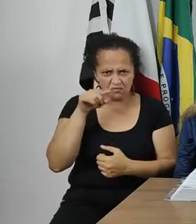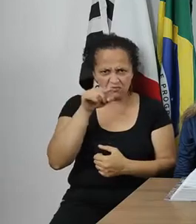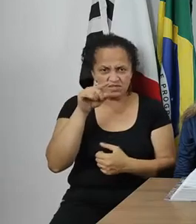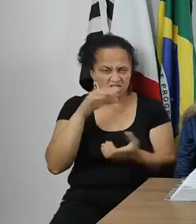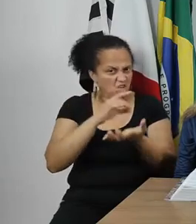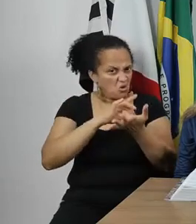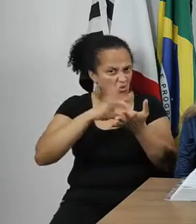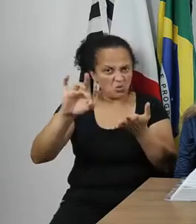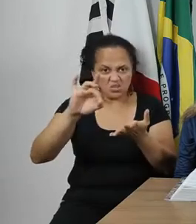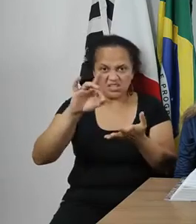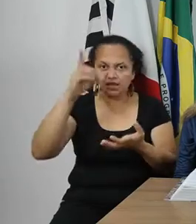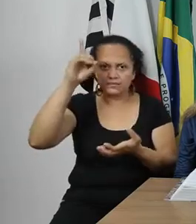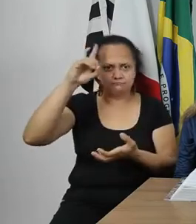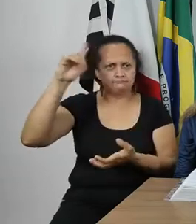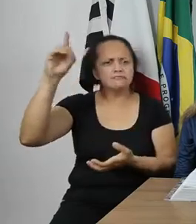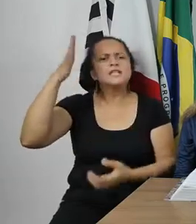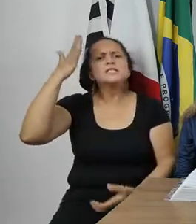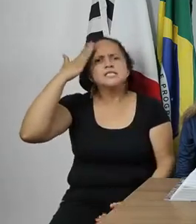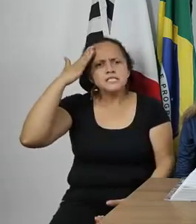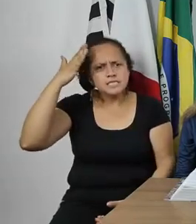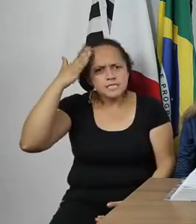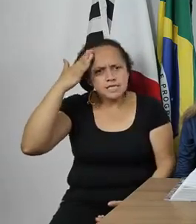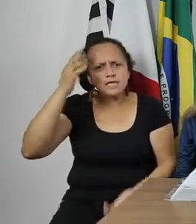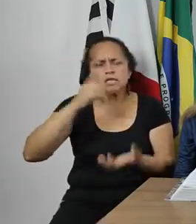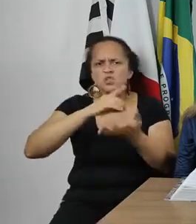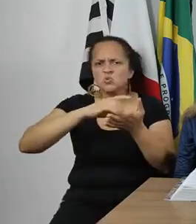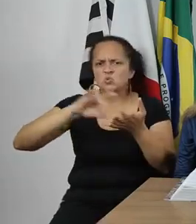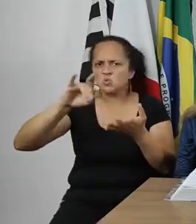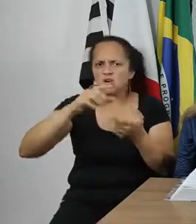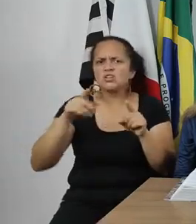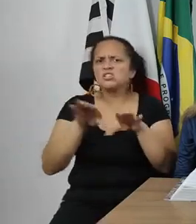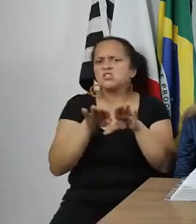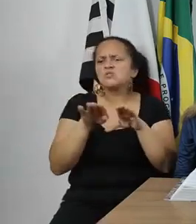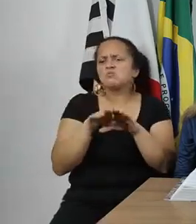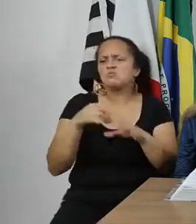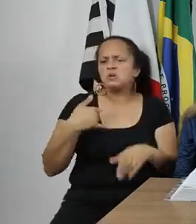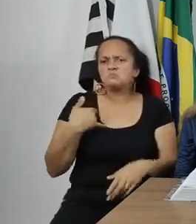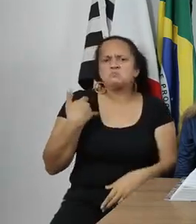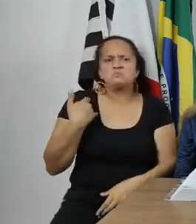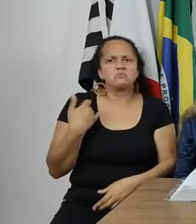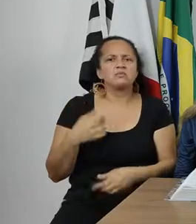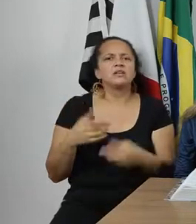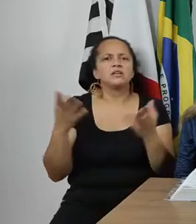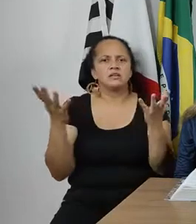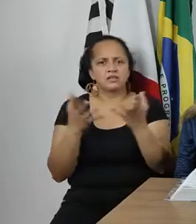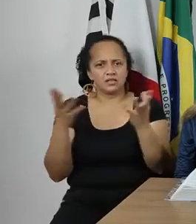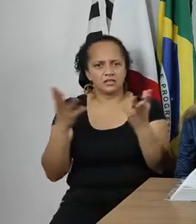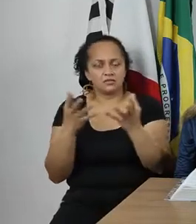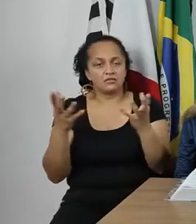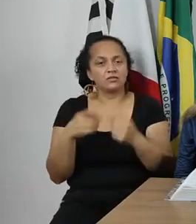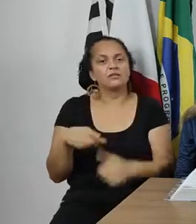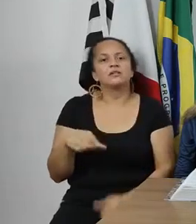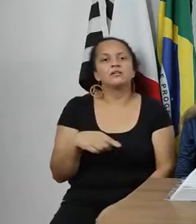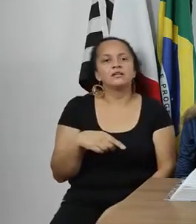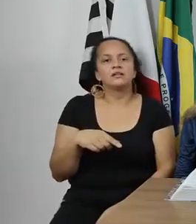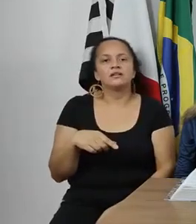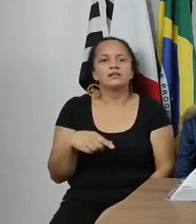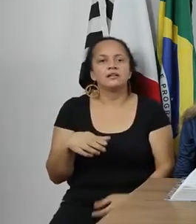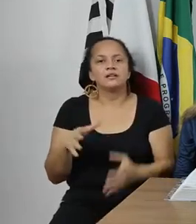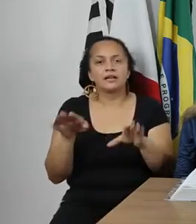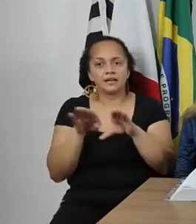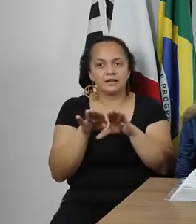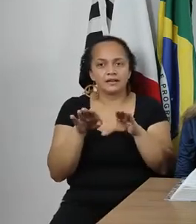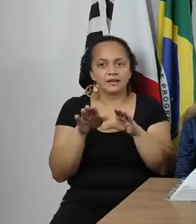Eu soube do seu ódio e do seu orgulho. E agora vou pôr uma argola no seu